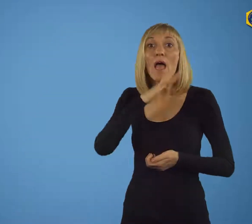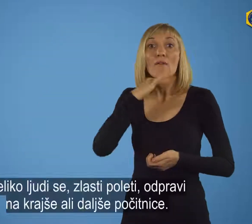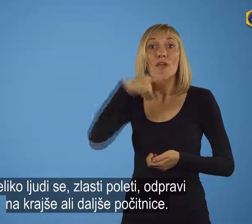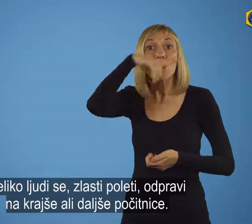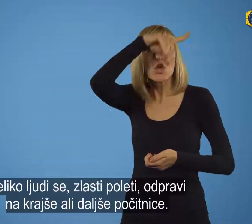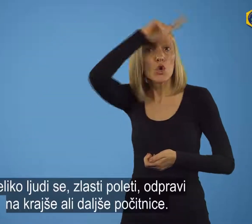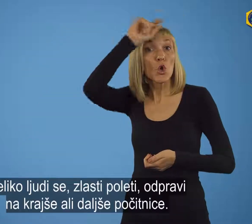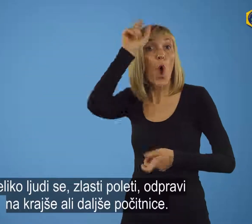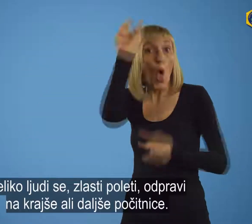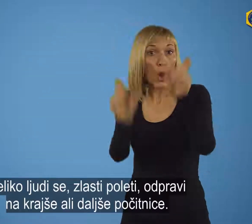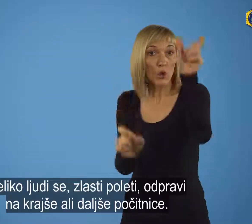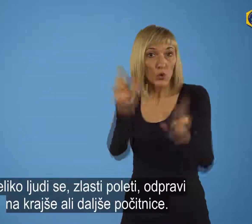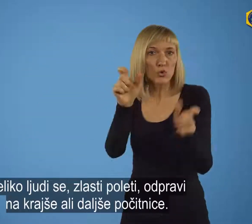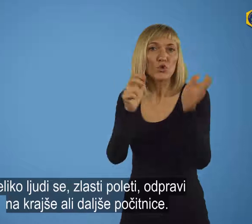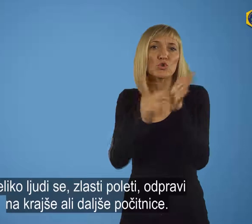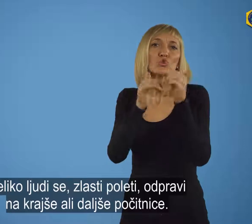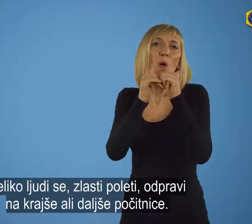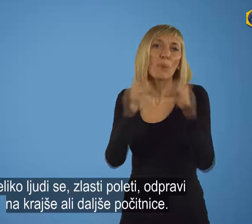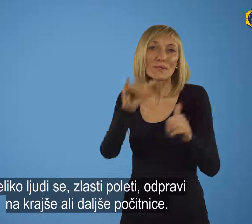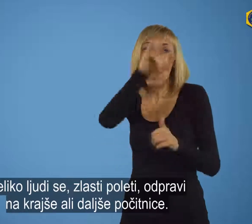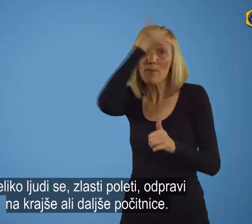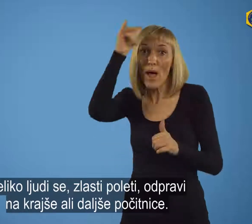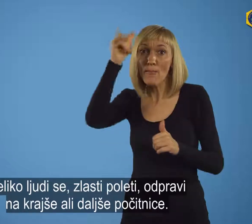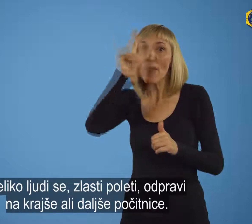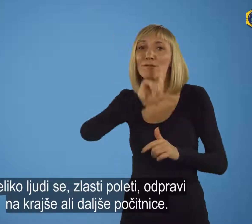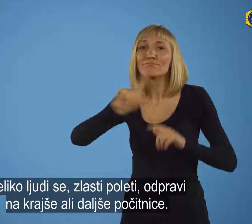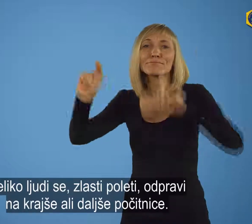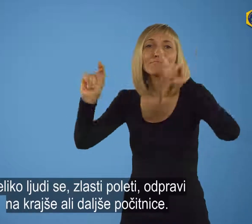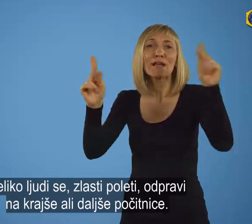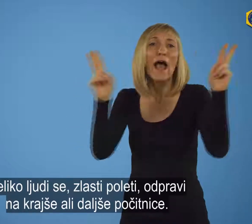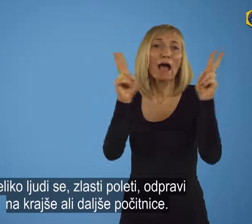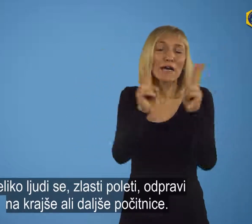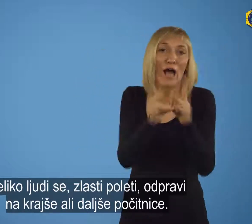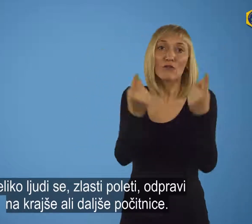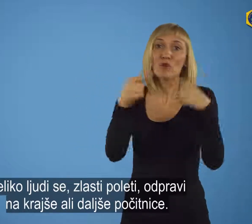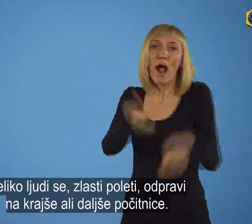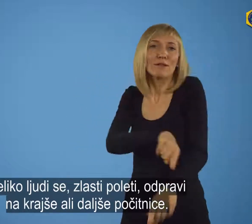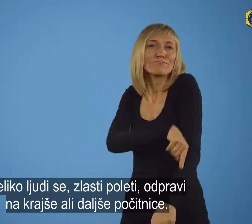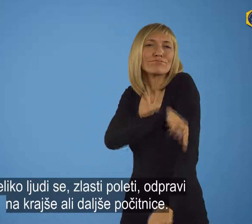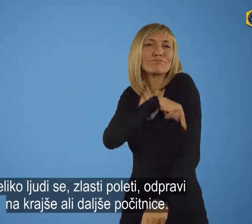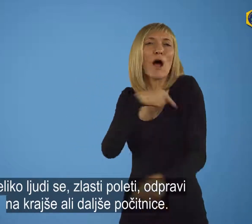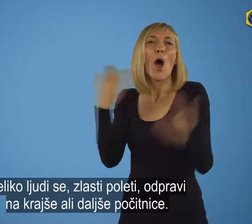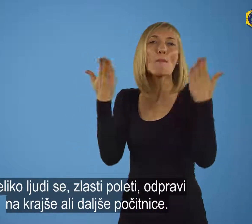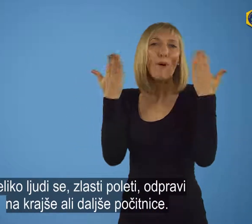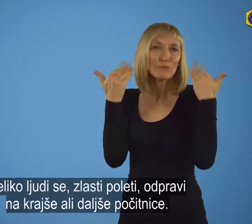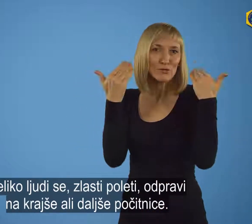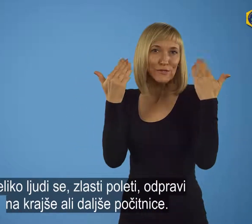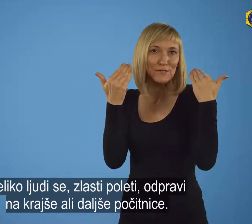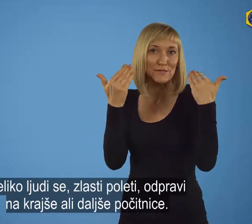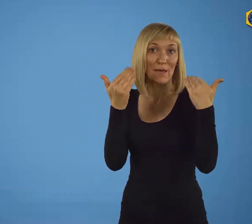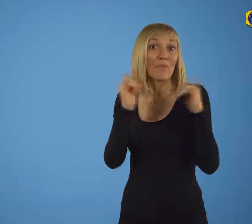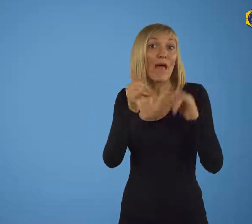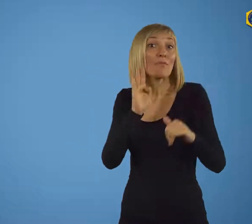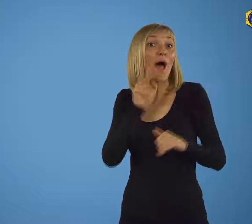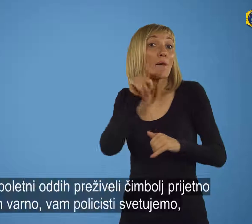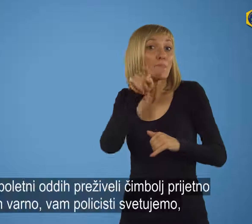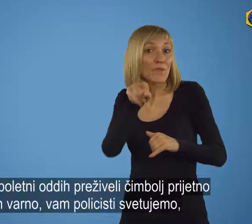Veliko ljudi se, zlasti poleti, odpravi na krajše ali daljše počitnice. Da bi poletni